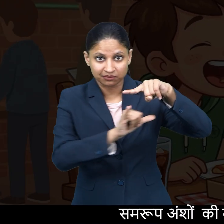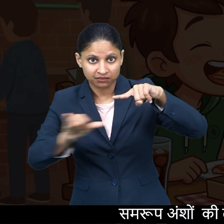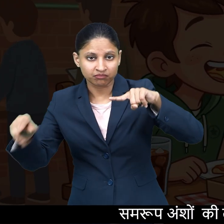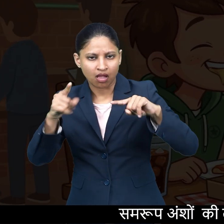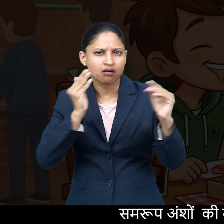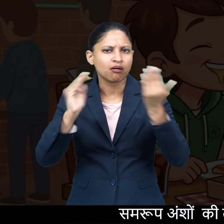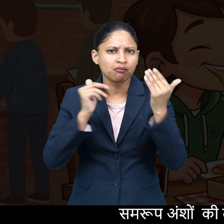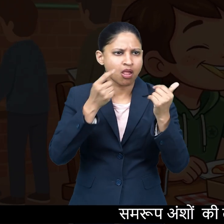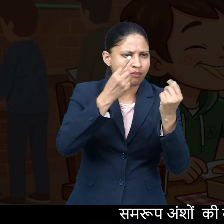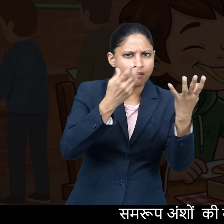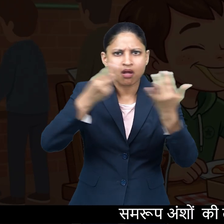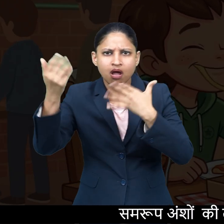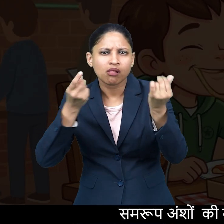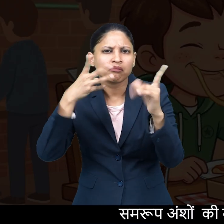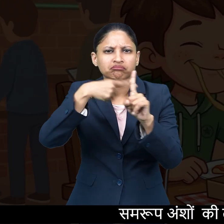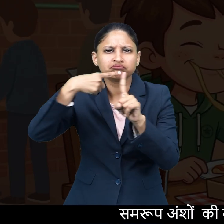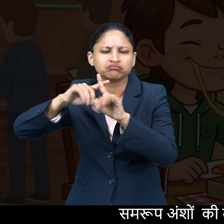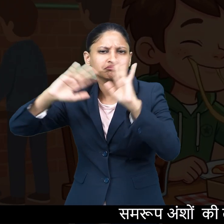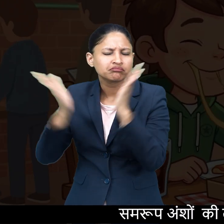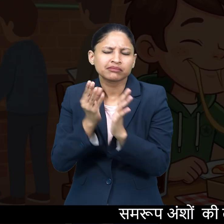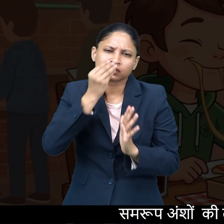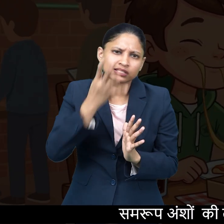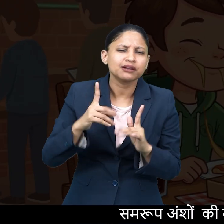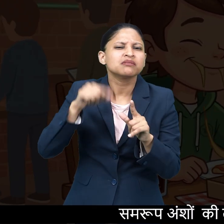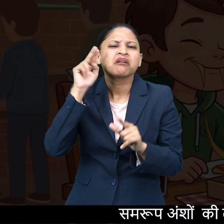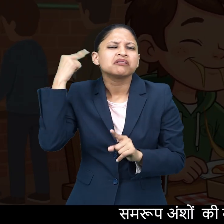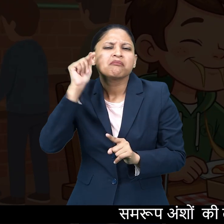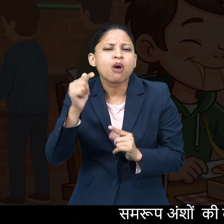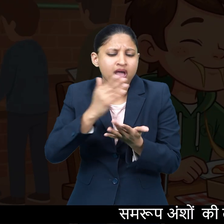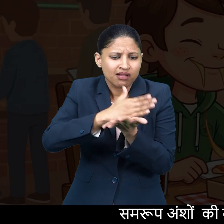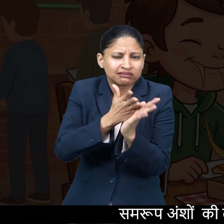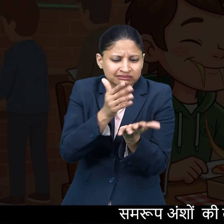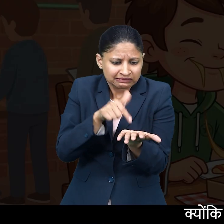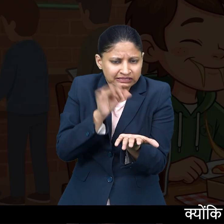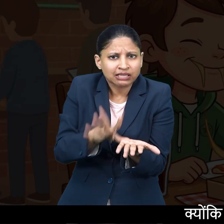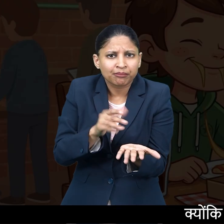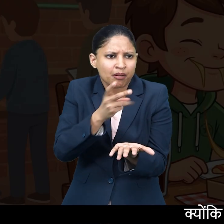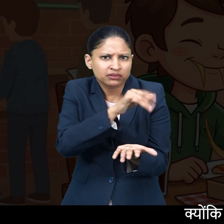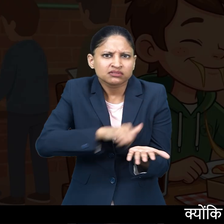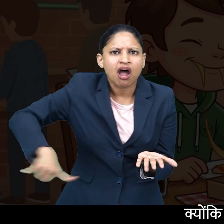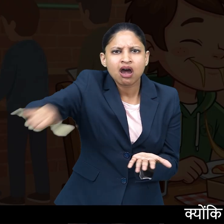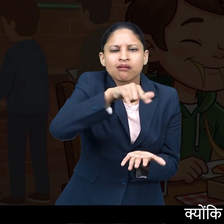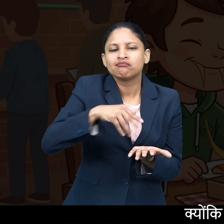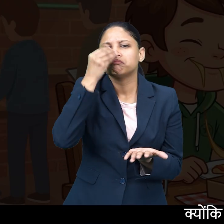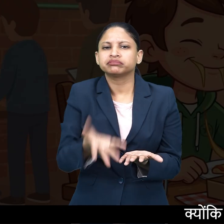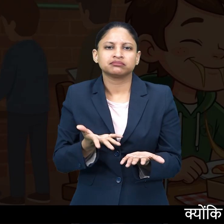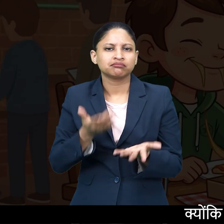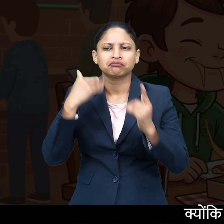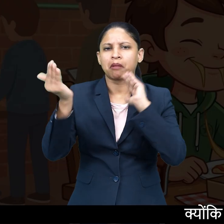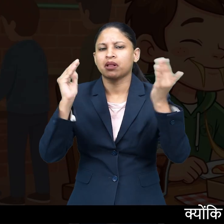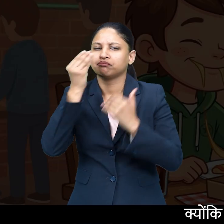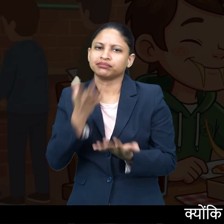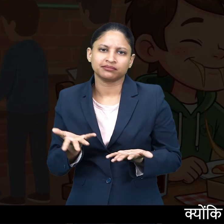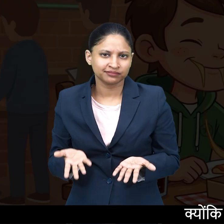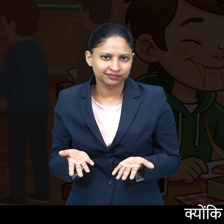समरूप अंशों की तुलना करना और उन्हें जोड़ना सरल होता है क्योंकि टुकड़े समान आकार के होते हैं।